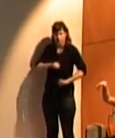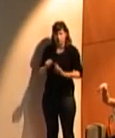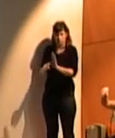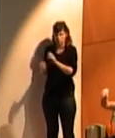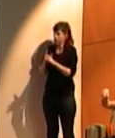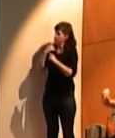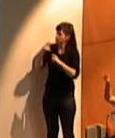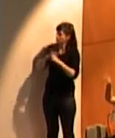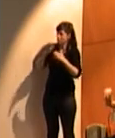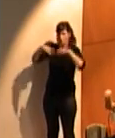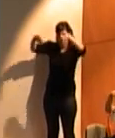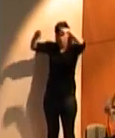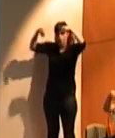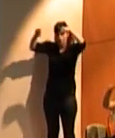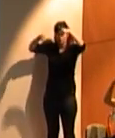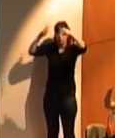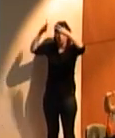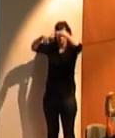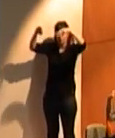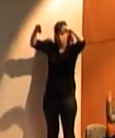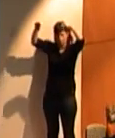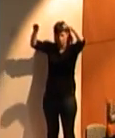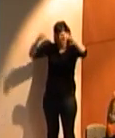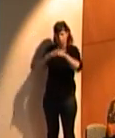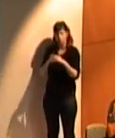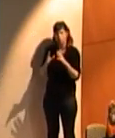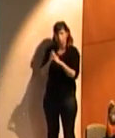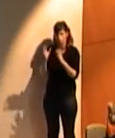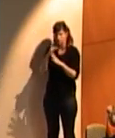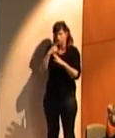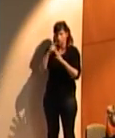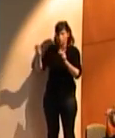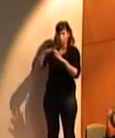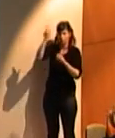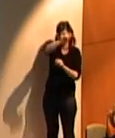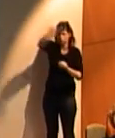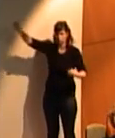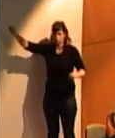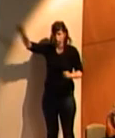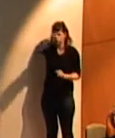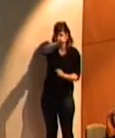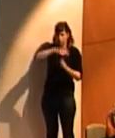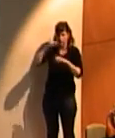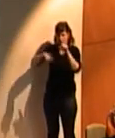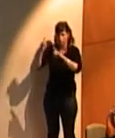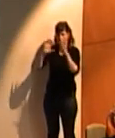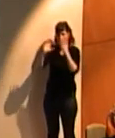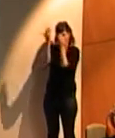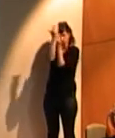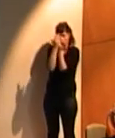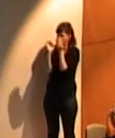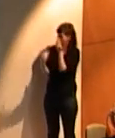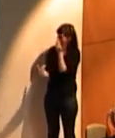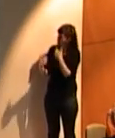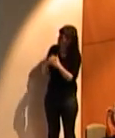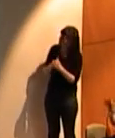un voilage. Oui, on avait mis un voilage et donc il y a possibilité de le tirer ou non. Voilà, si on veut vraiment s'isoler. D'autres voient l'intérieur